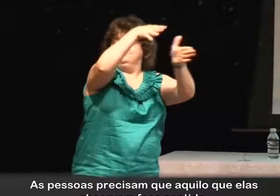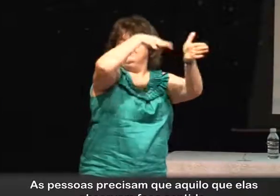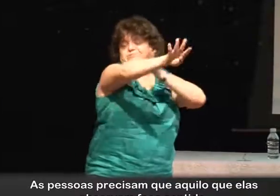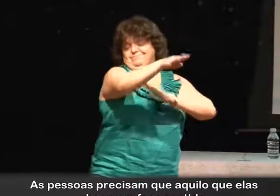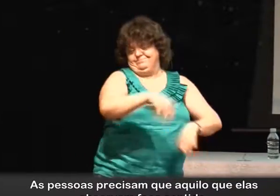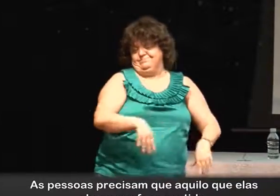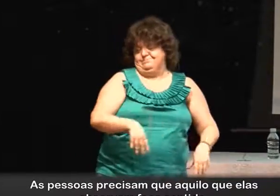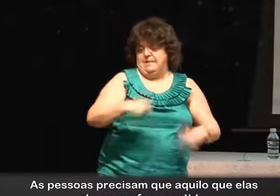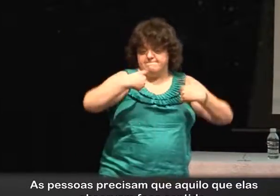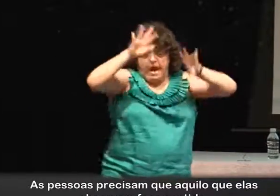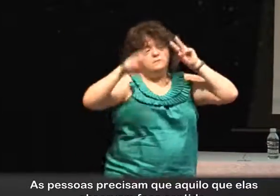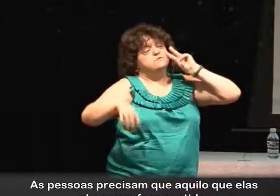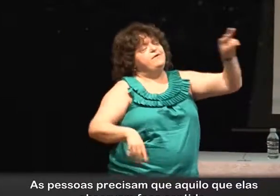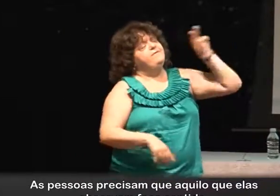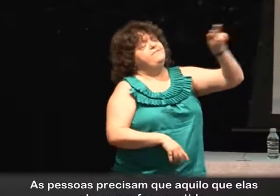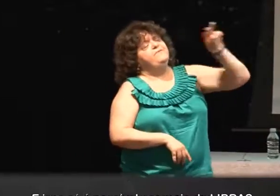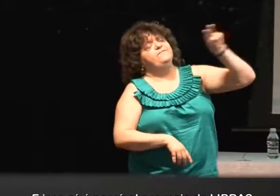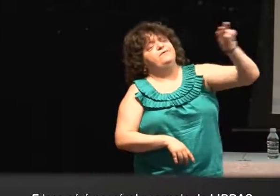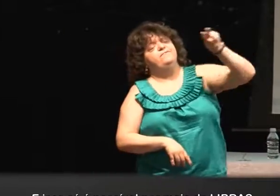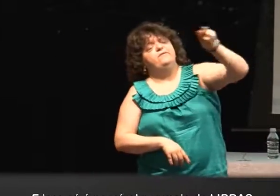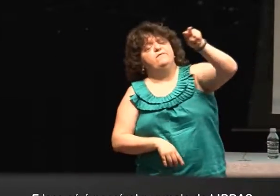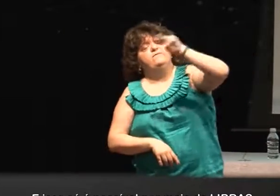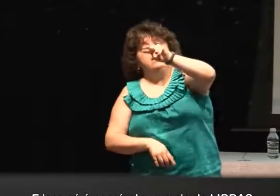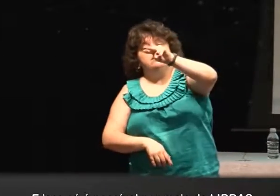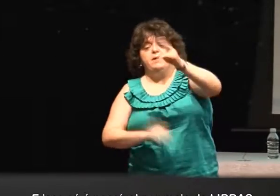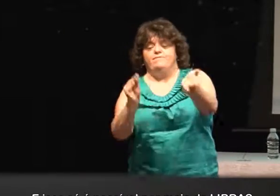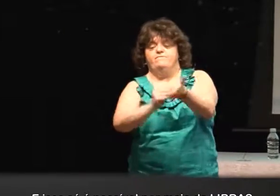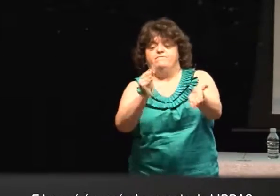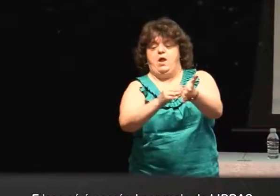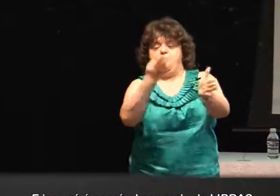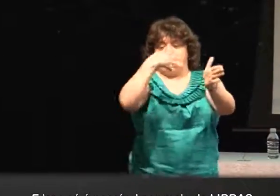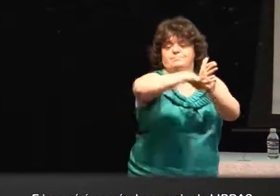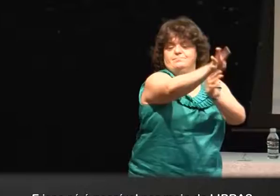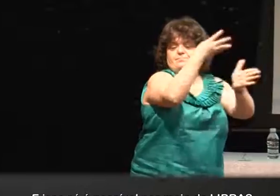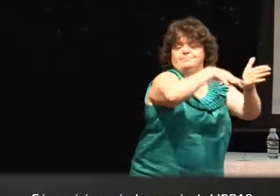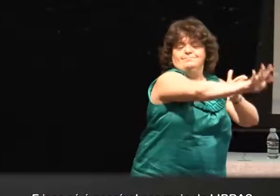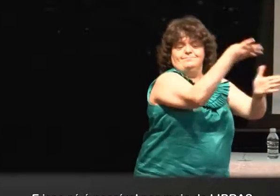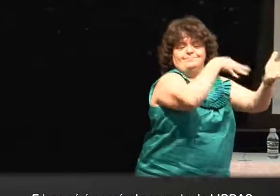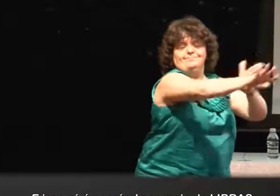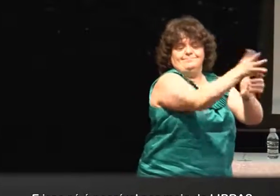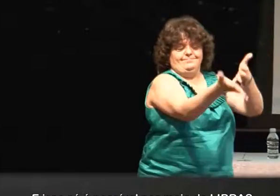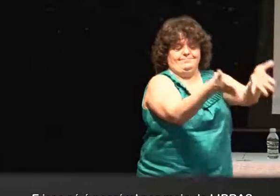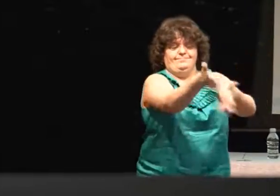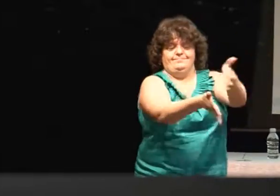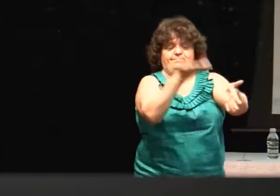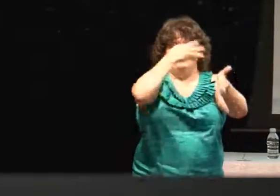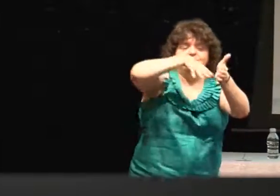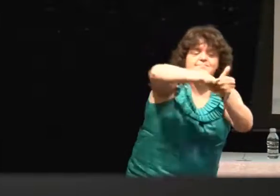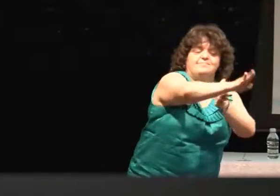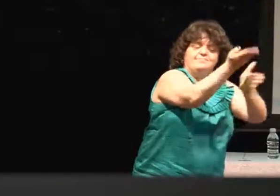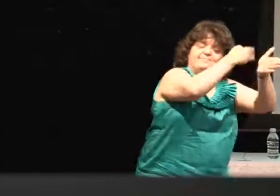aquilo que elas observam faça sentido. E isso é possível por meio da Libras.